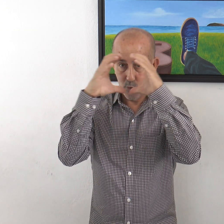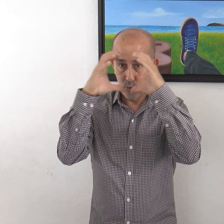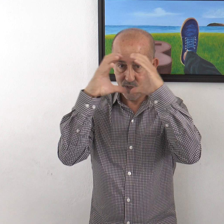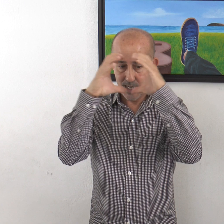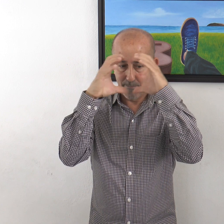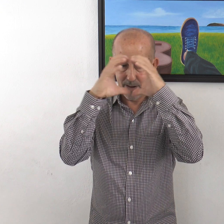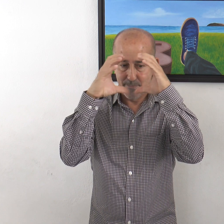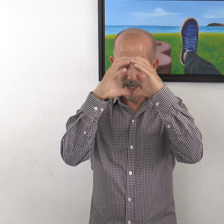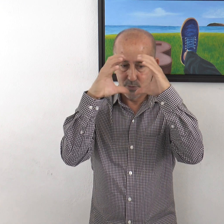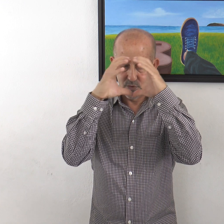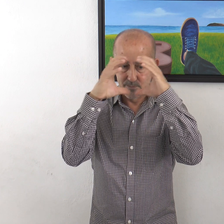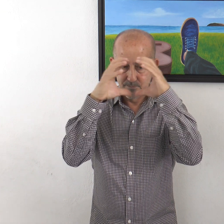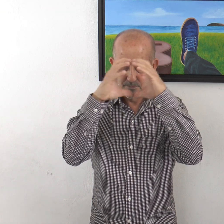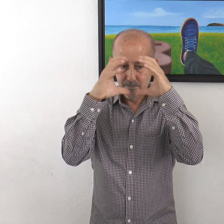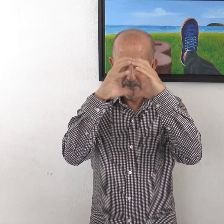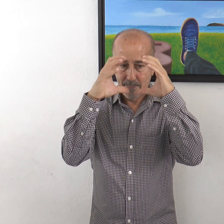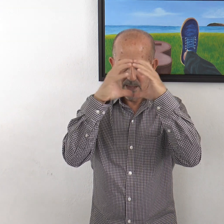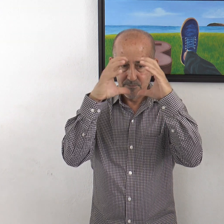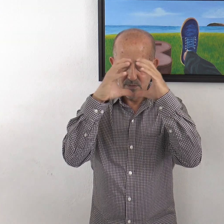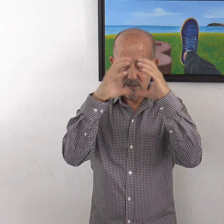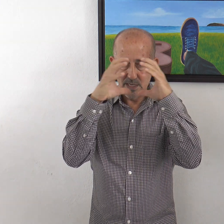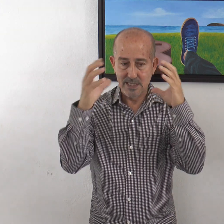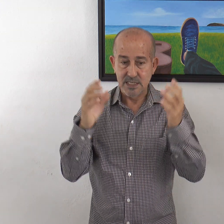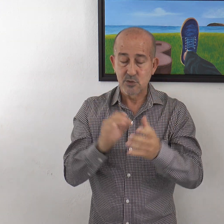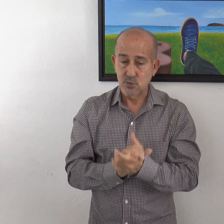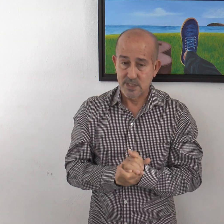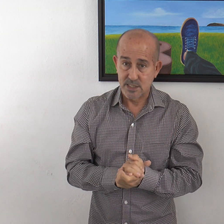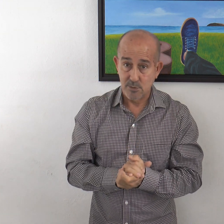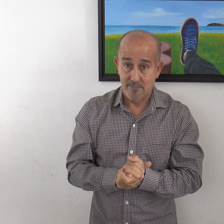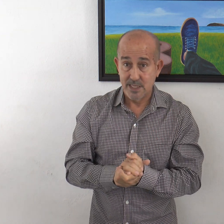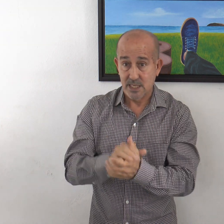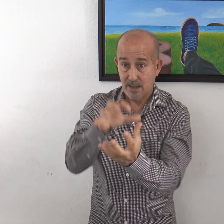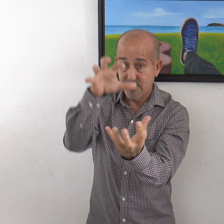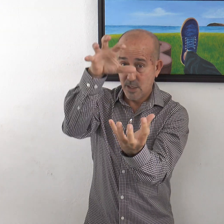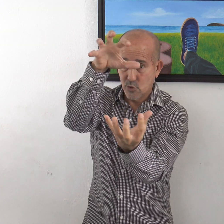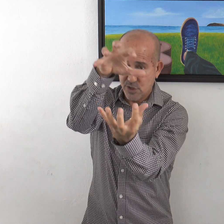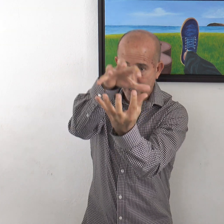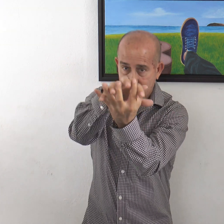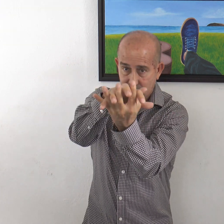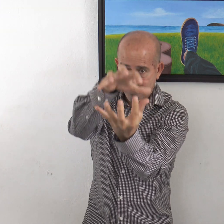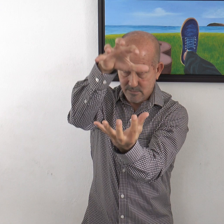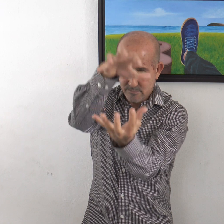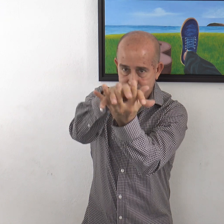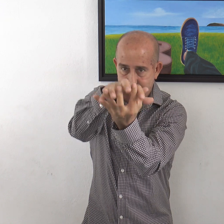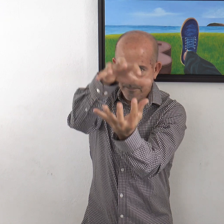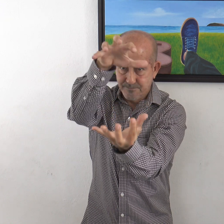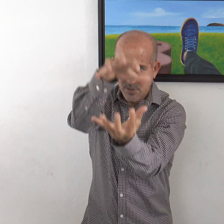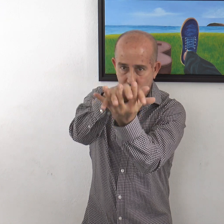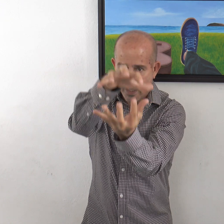que usar ambas manos. Y así sucesivamente también los dientes de un